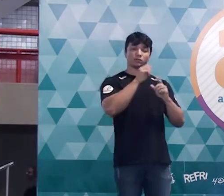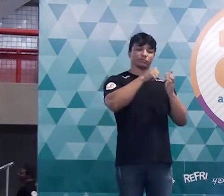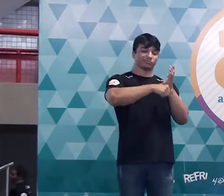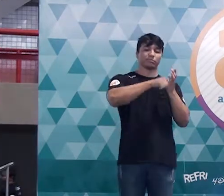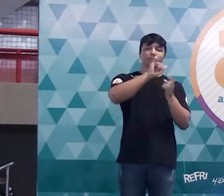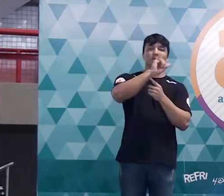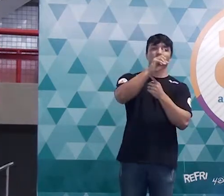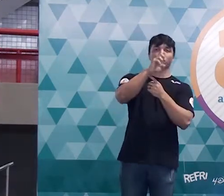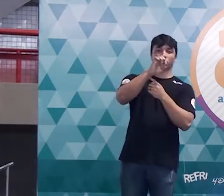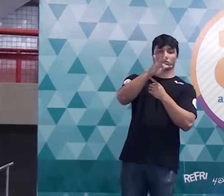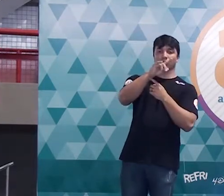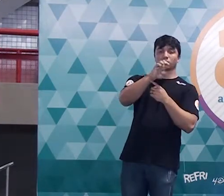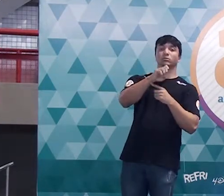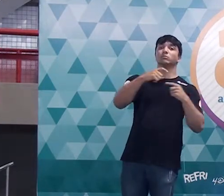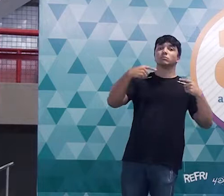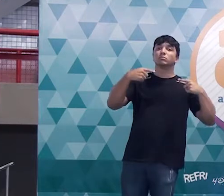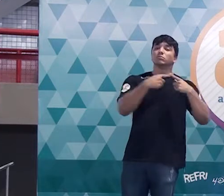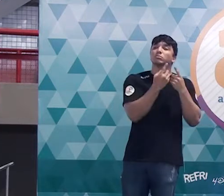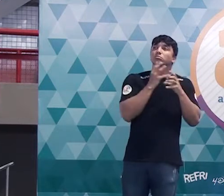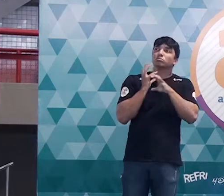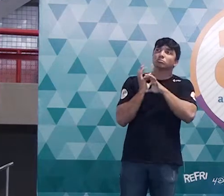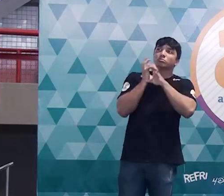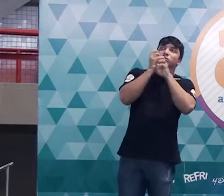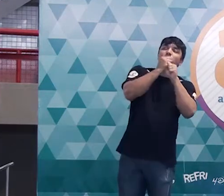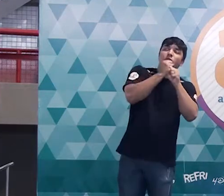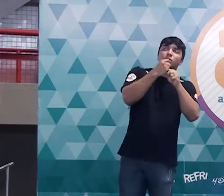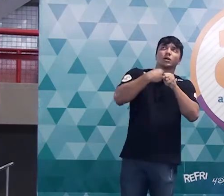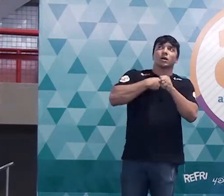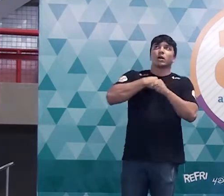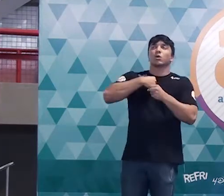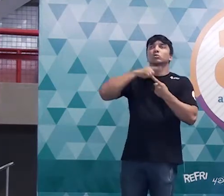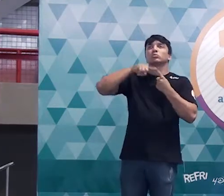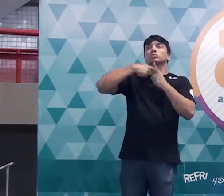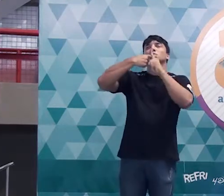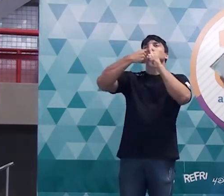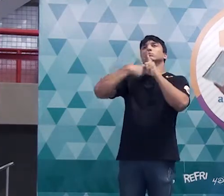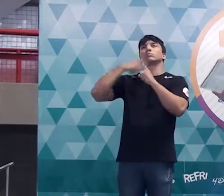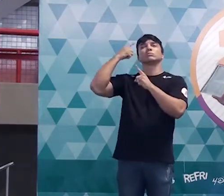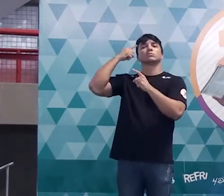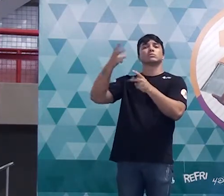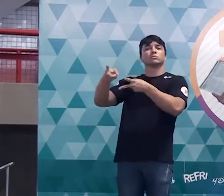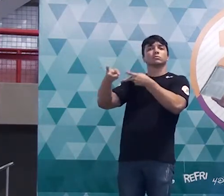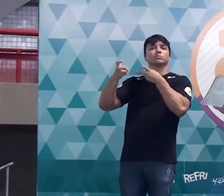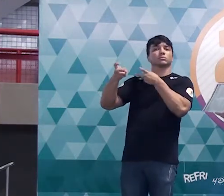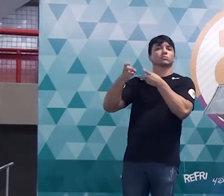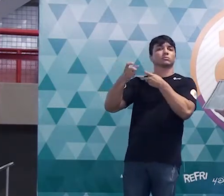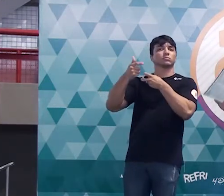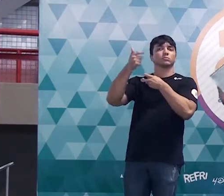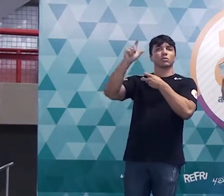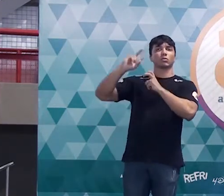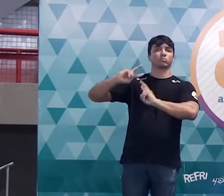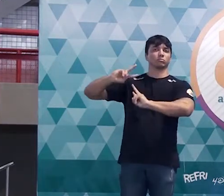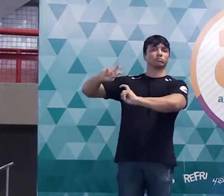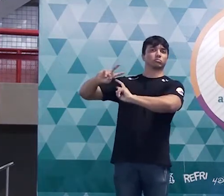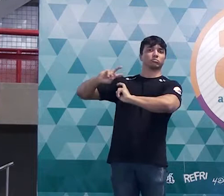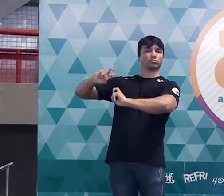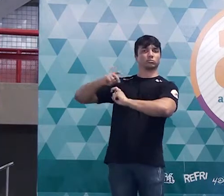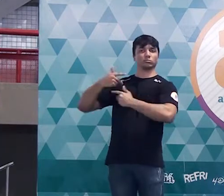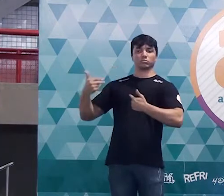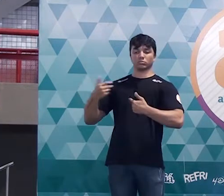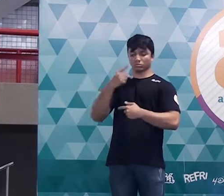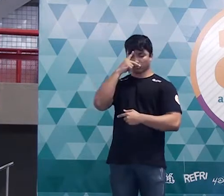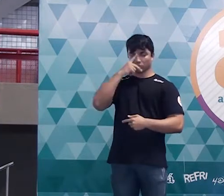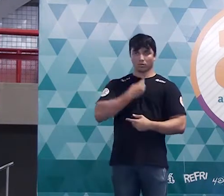identidade é a soma do que eu sou com a percepção que o outro tem de